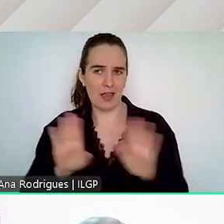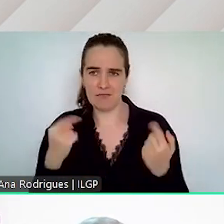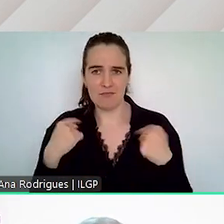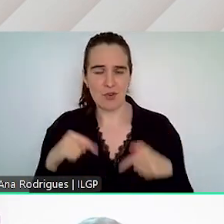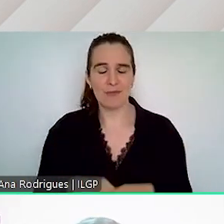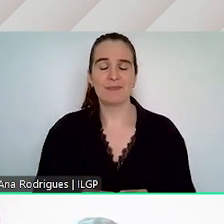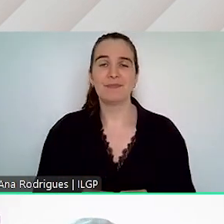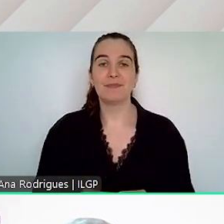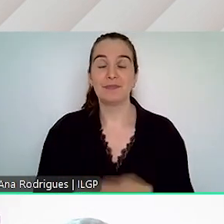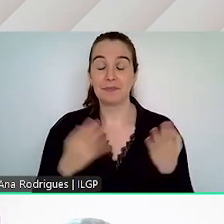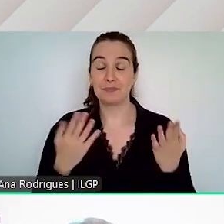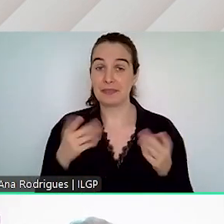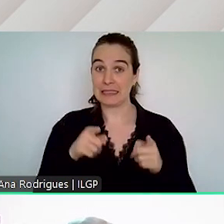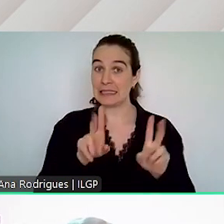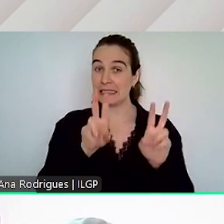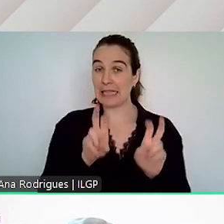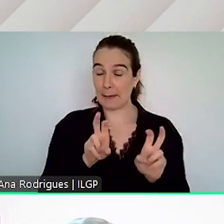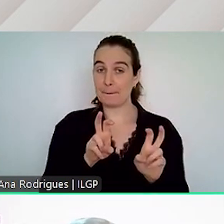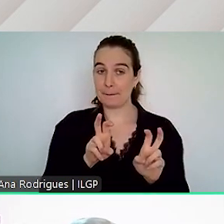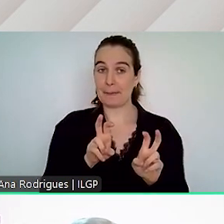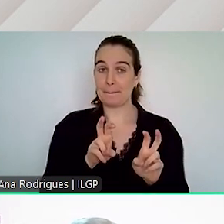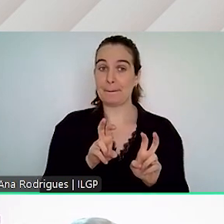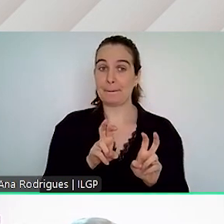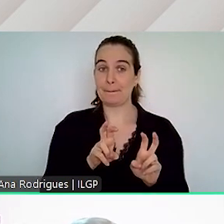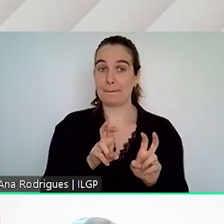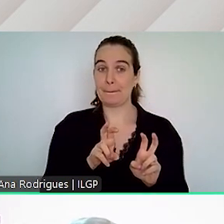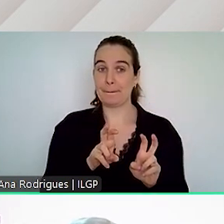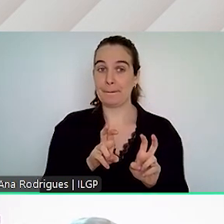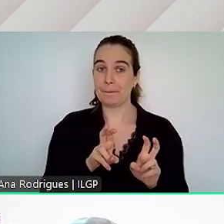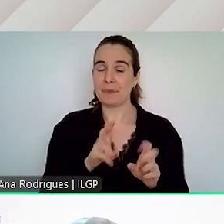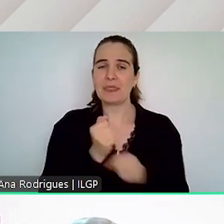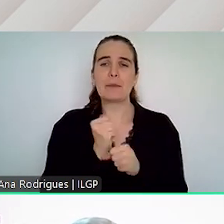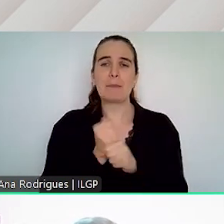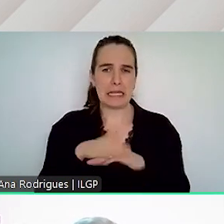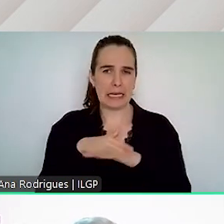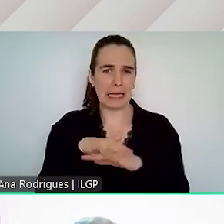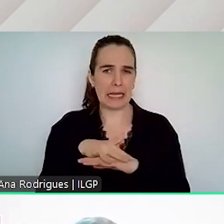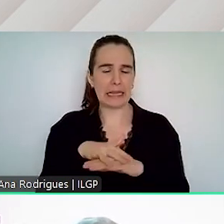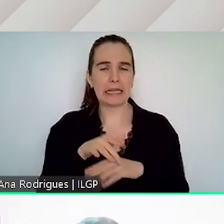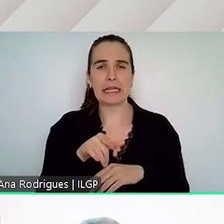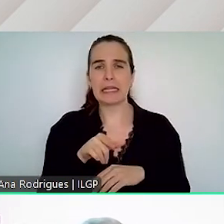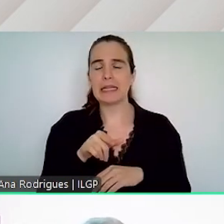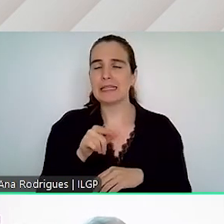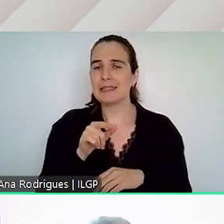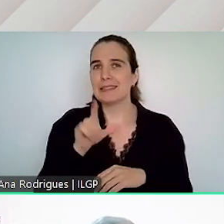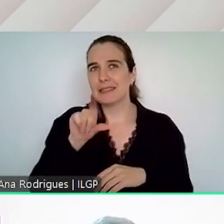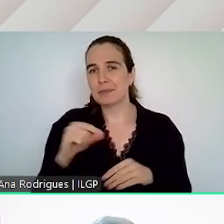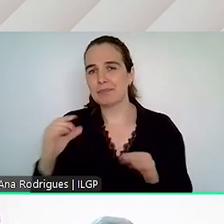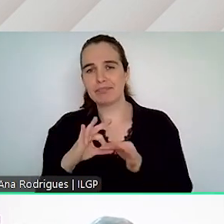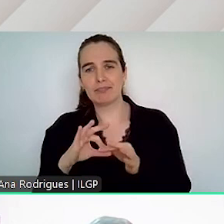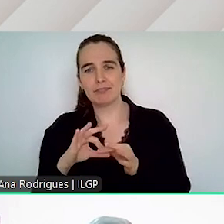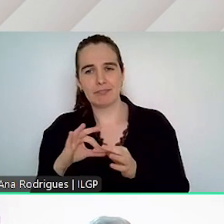interessantes. Esta temática do networking também se relaciona muito com outro